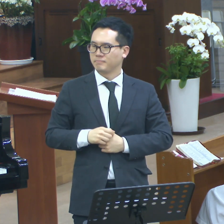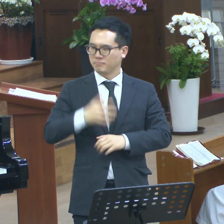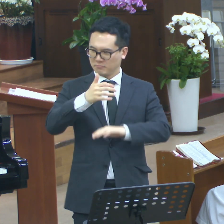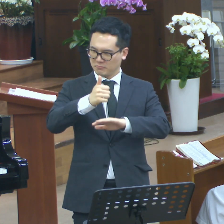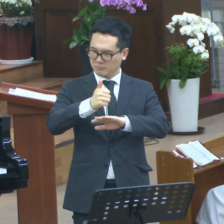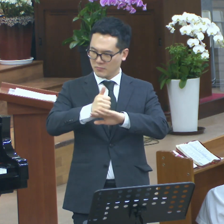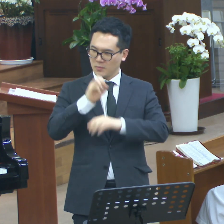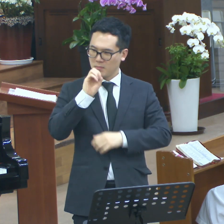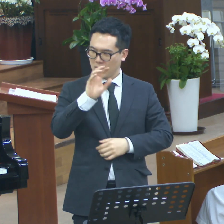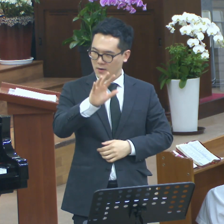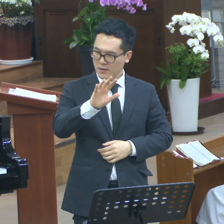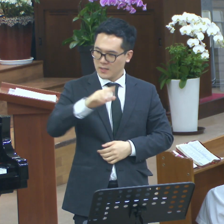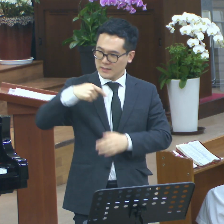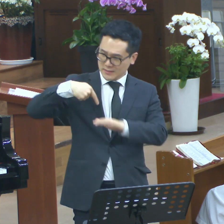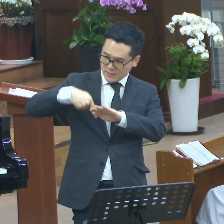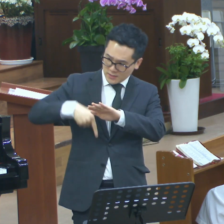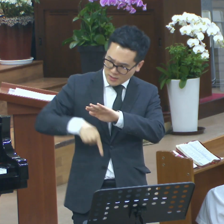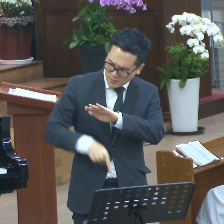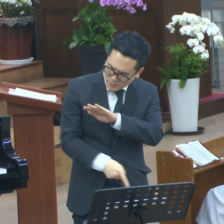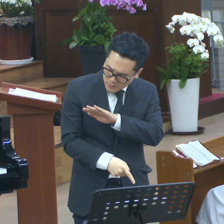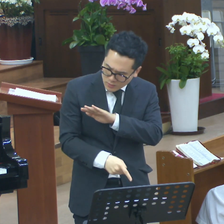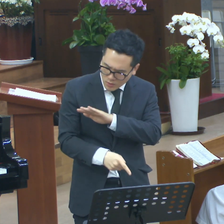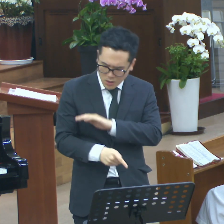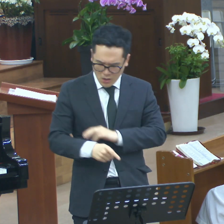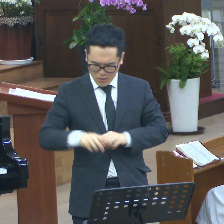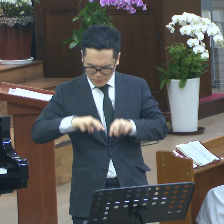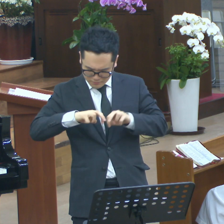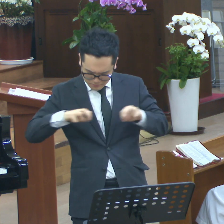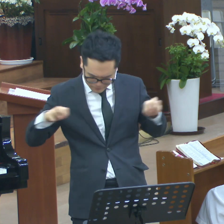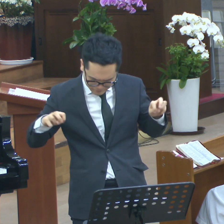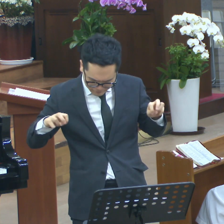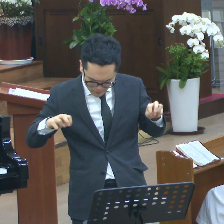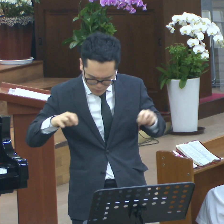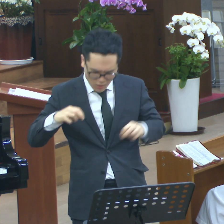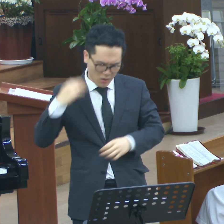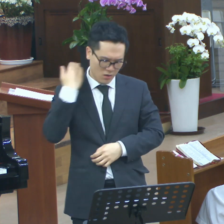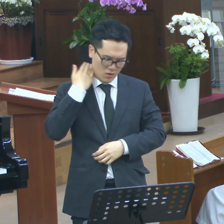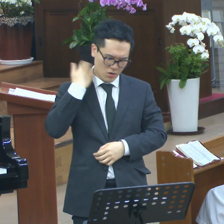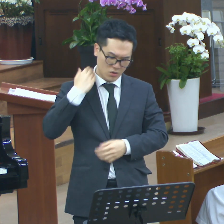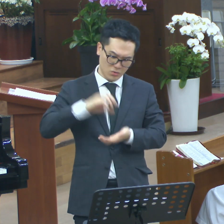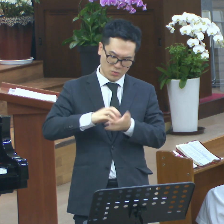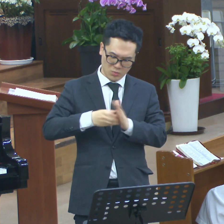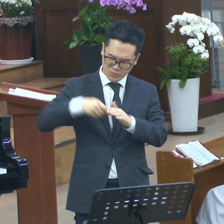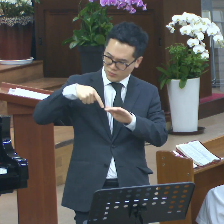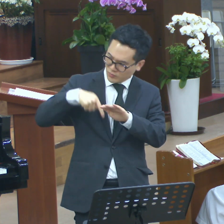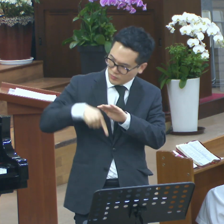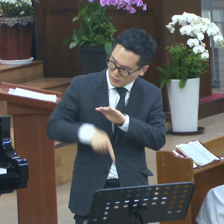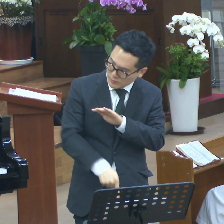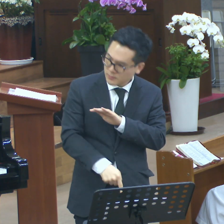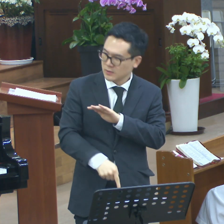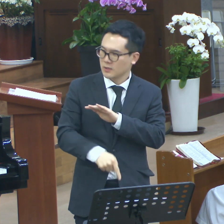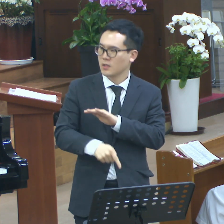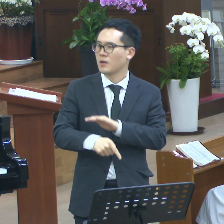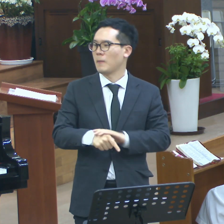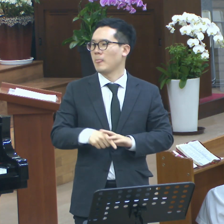내렸어요. 깊이를 알 수 없는 심연과 명료함 그리고 충만함과